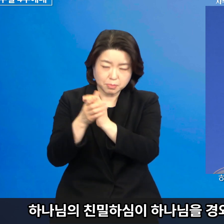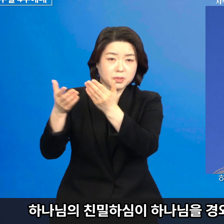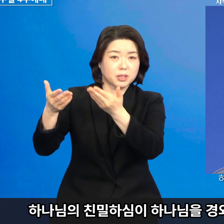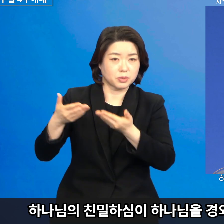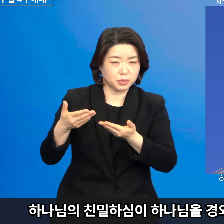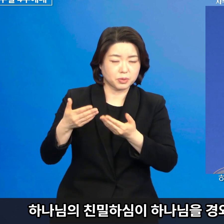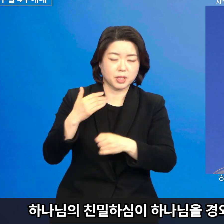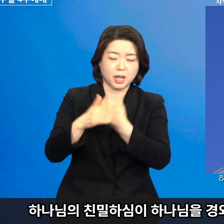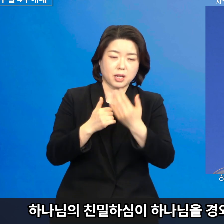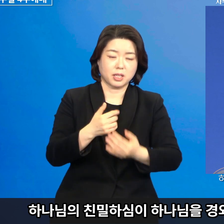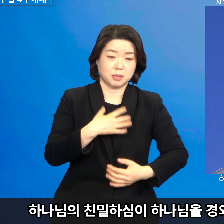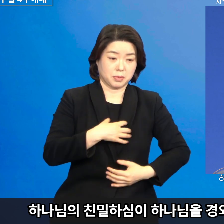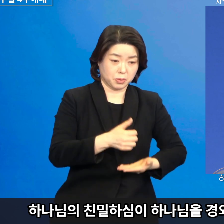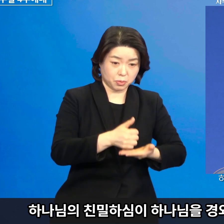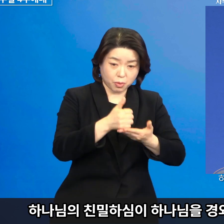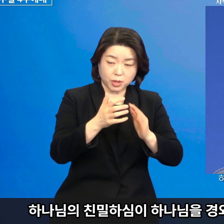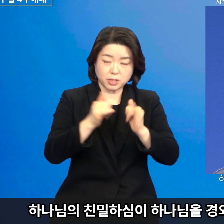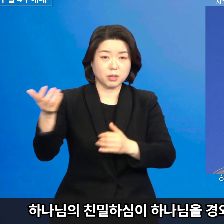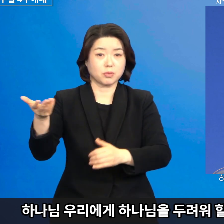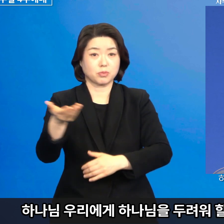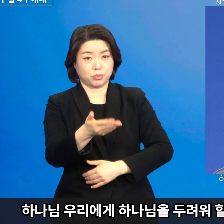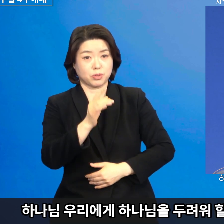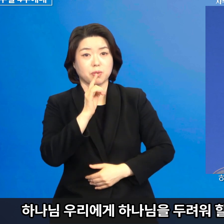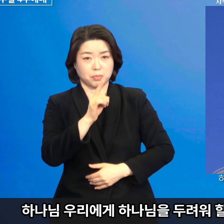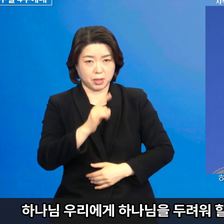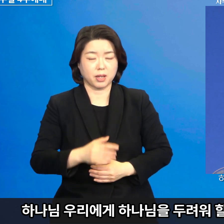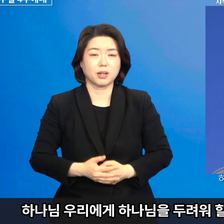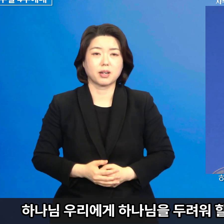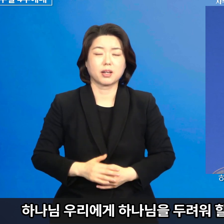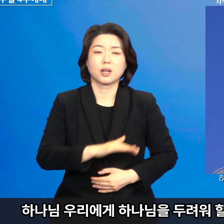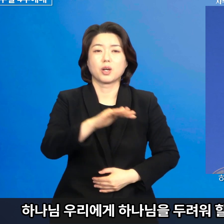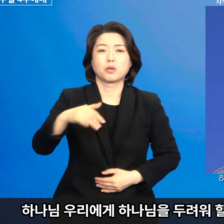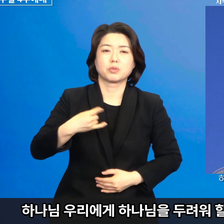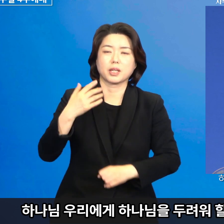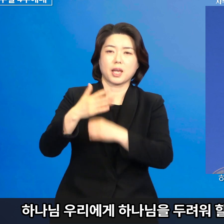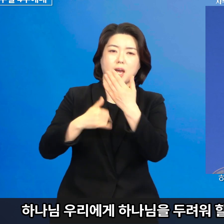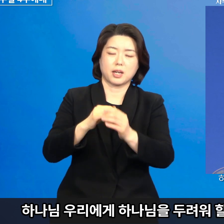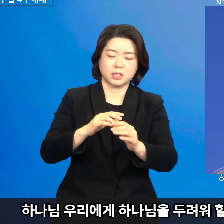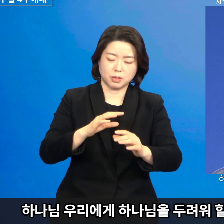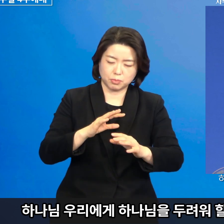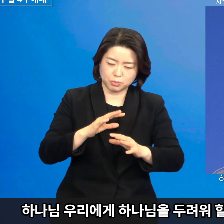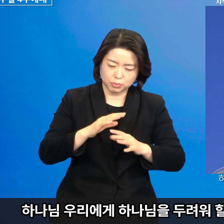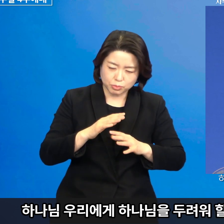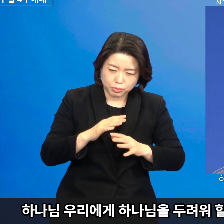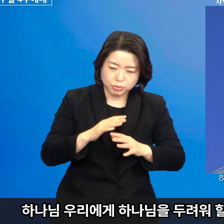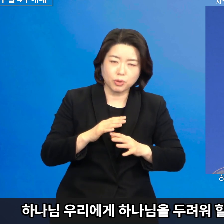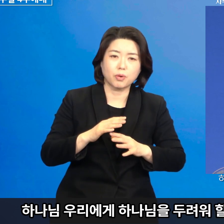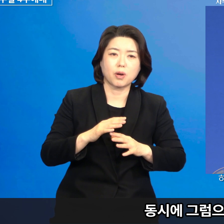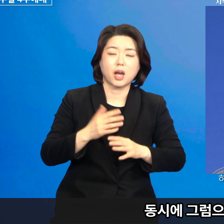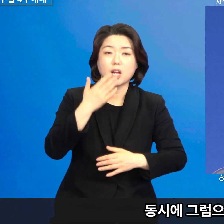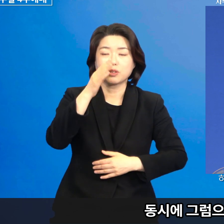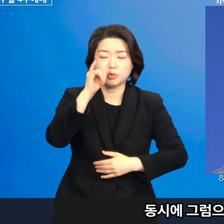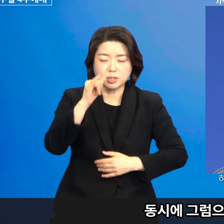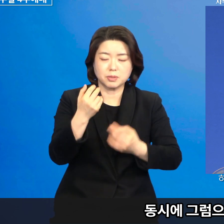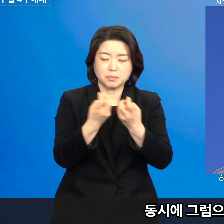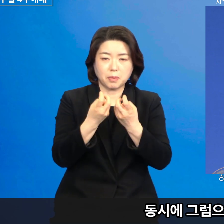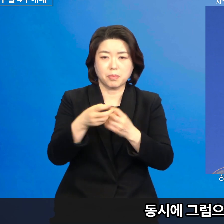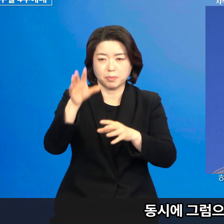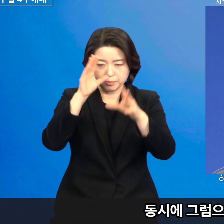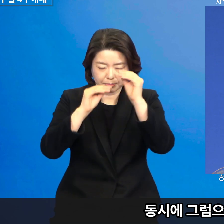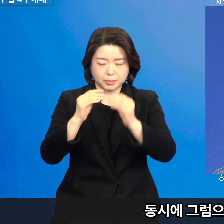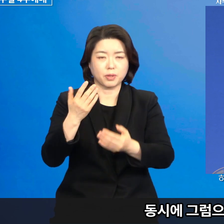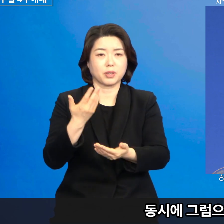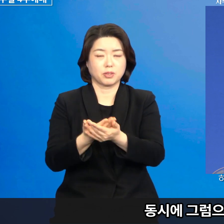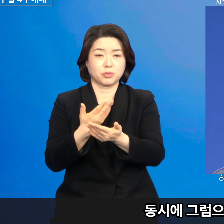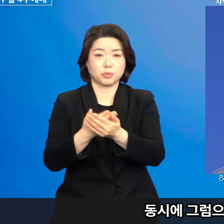하나님을 경외하는 자에게 있다고 하였사오니, 하나님 우리에게 하나님을 두려울 줄 아는 법을 배우게 하여 주시고, 동시에